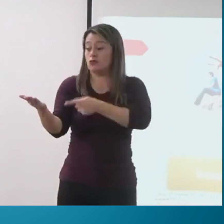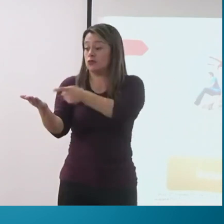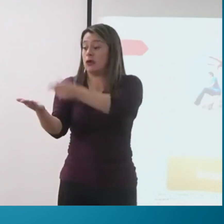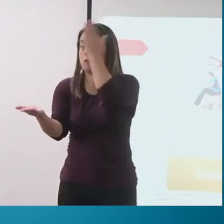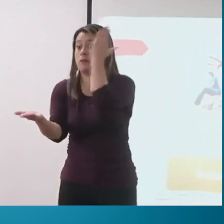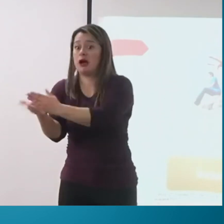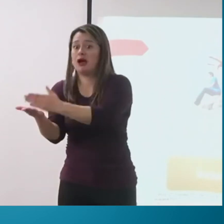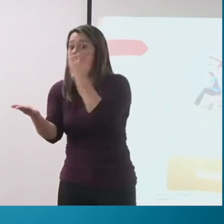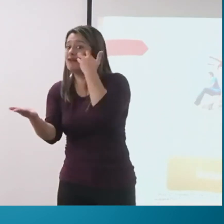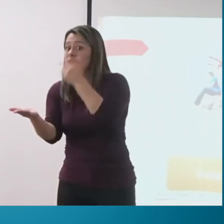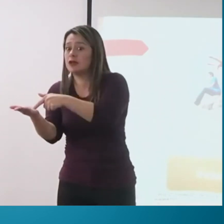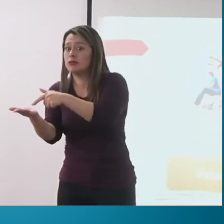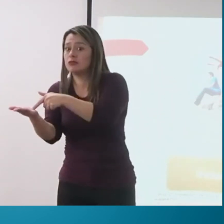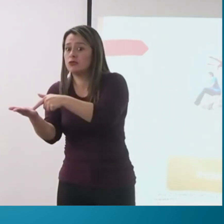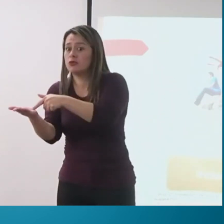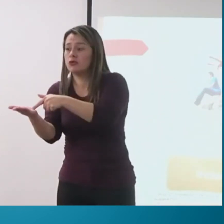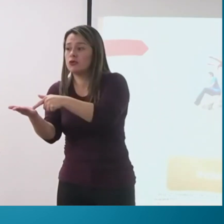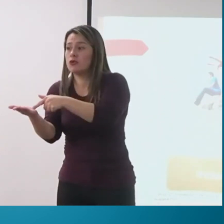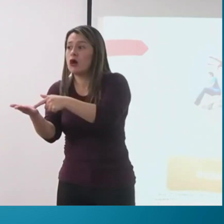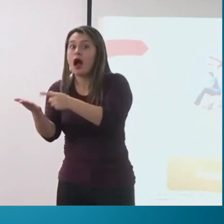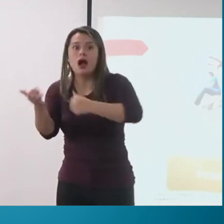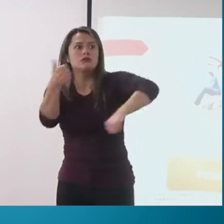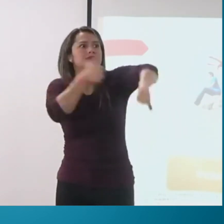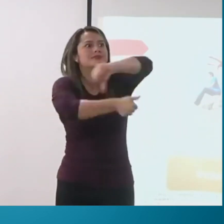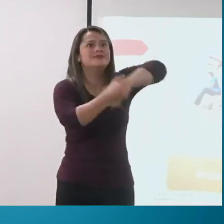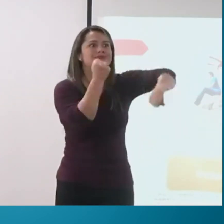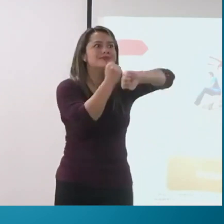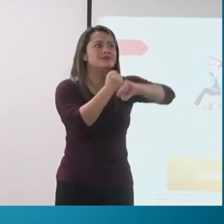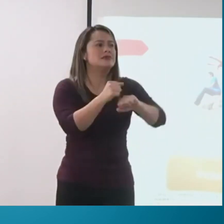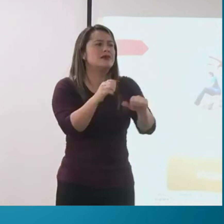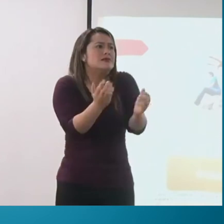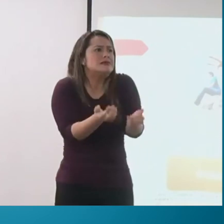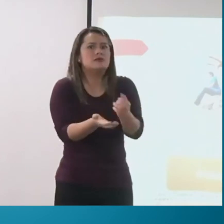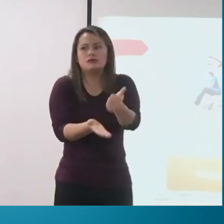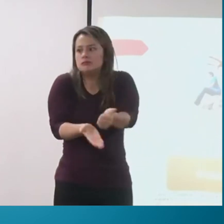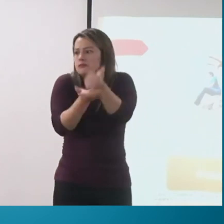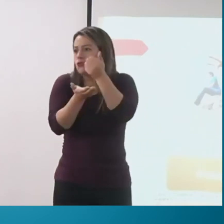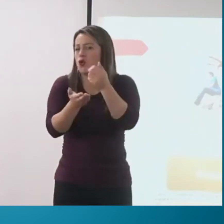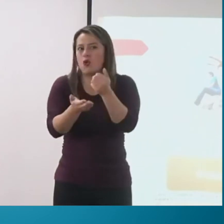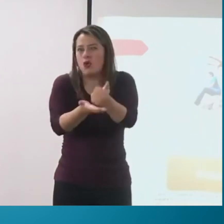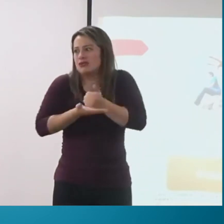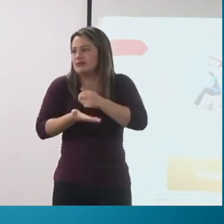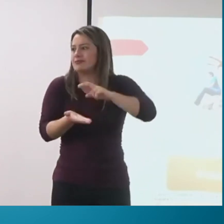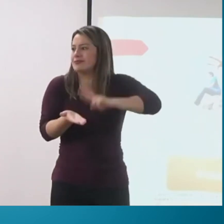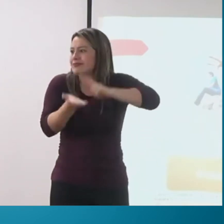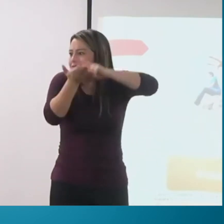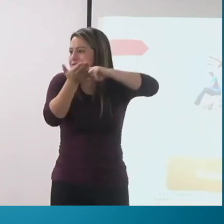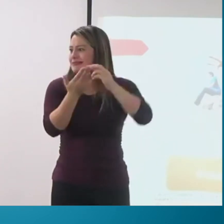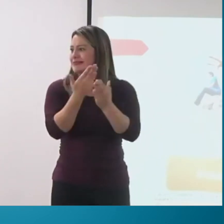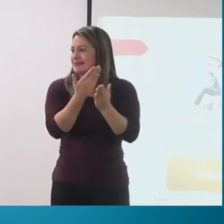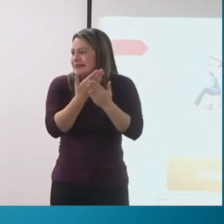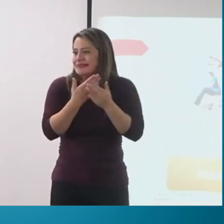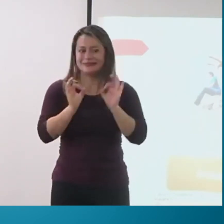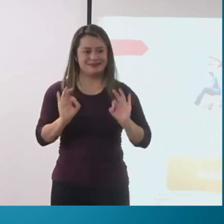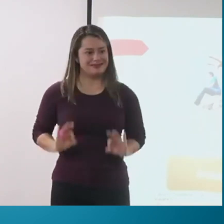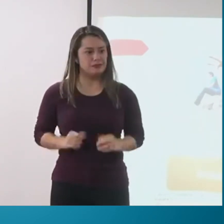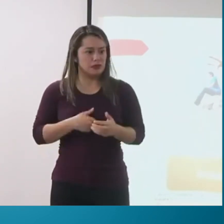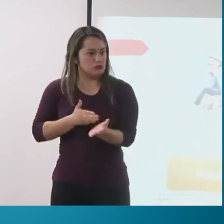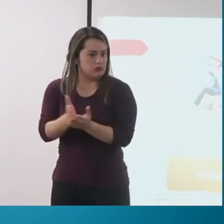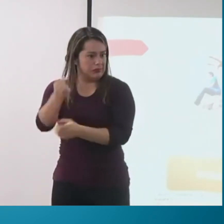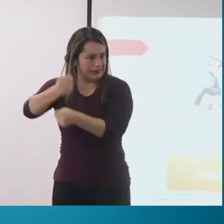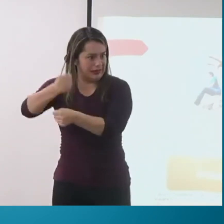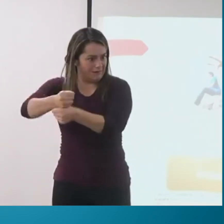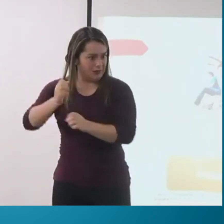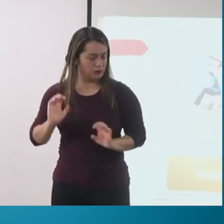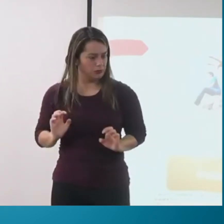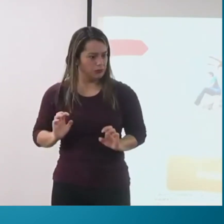me accidento y todo el sistema de protección social trata de rehabilitarme y que yo me mantenga en mi trabajo. Porque a mí, si